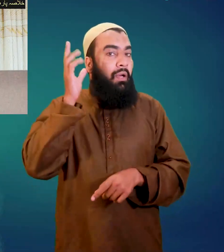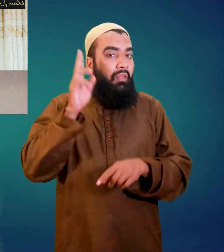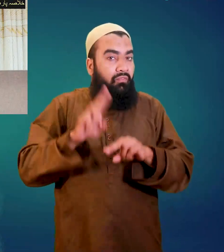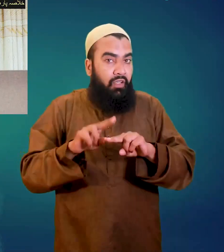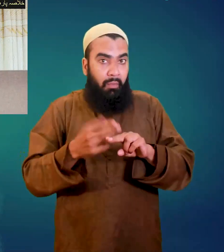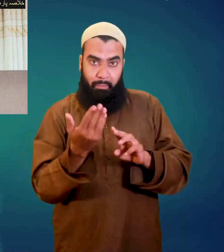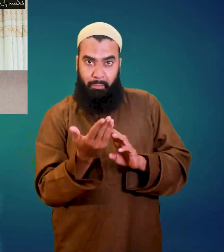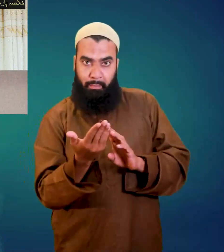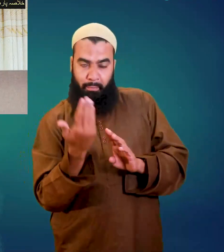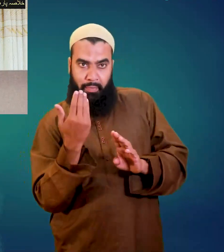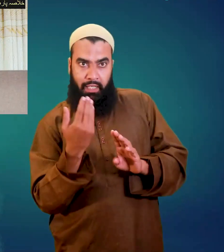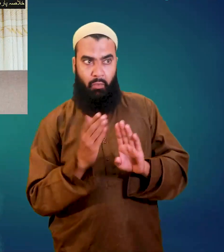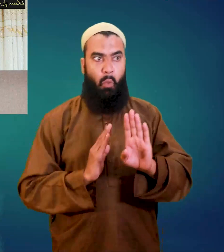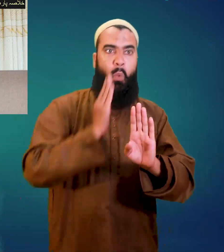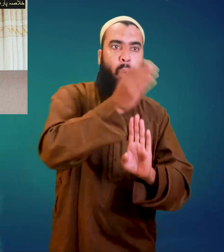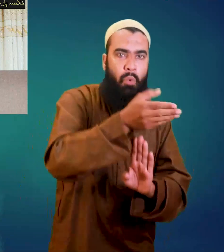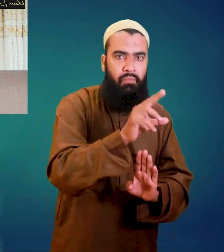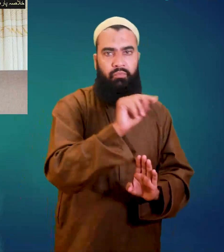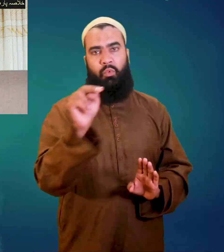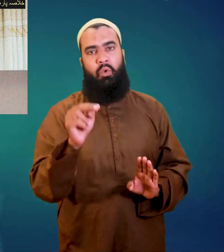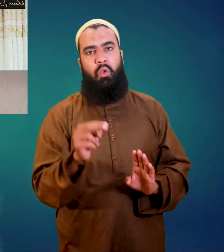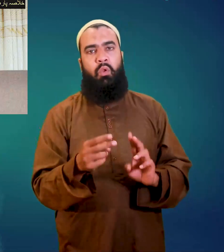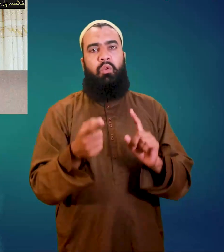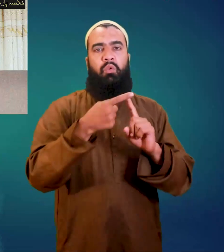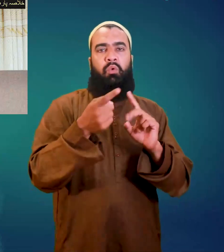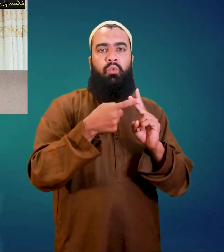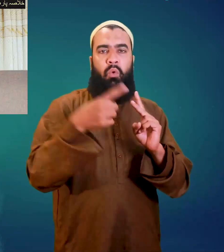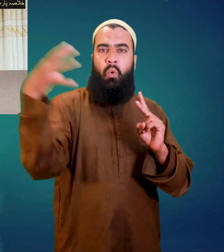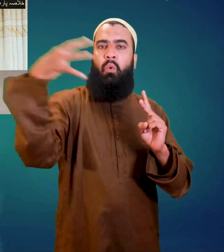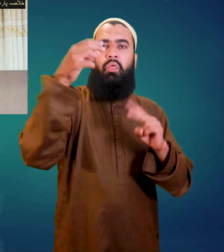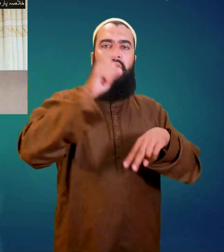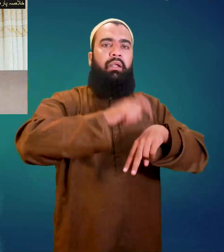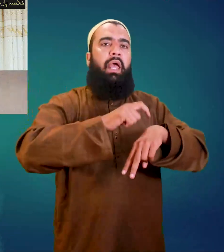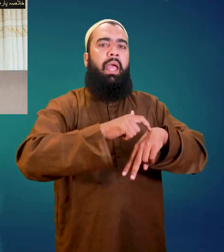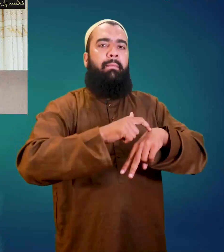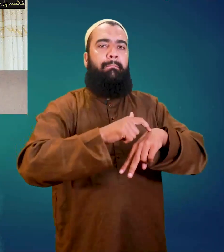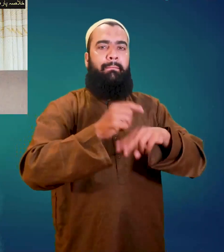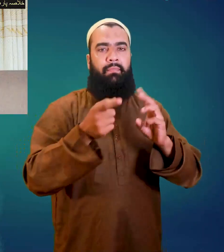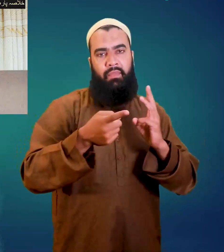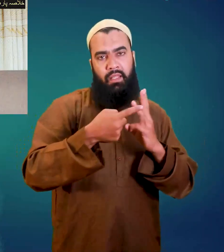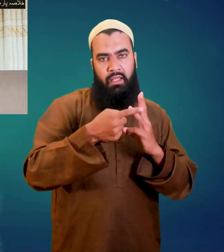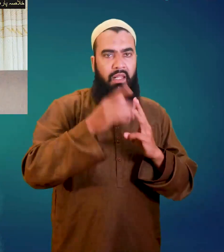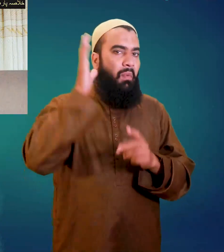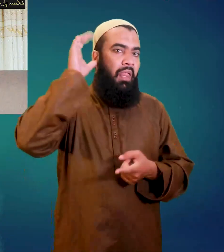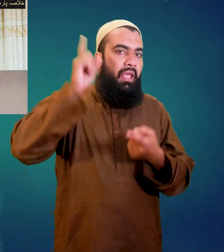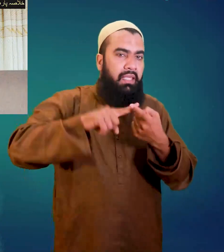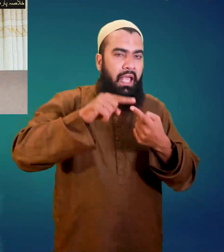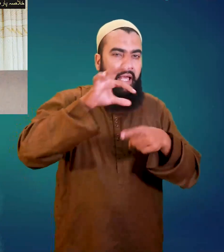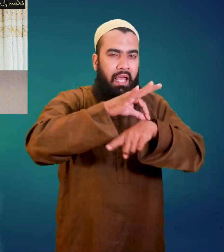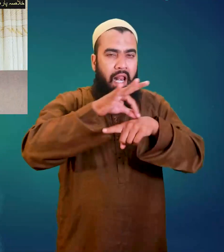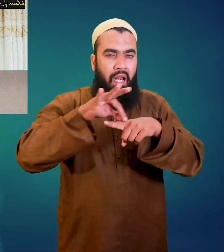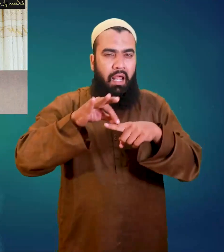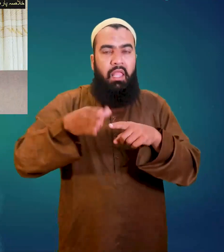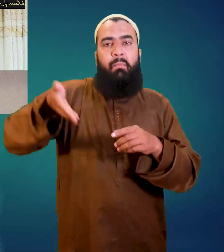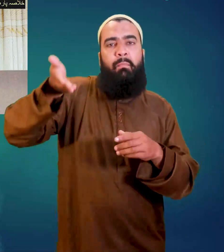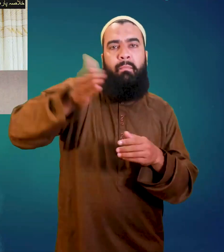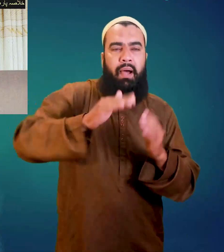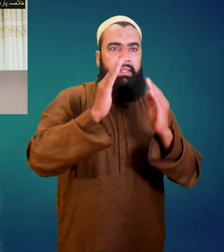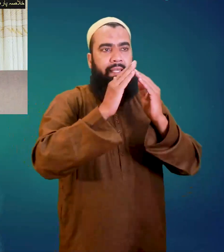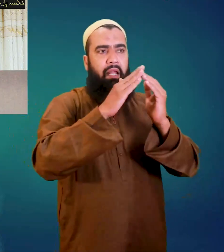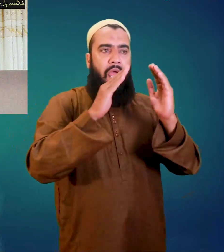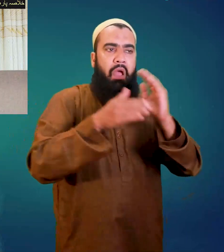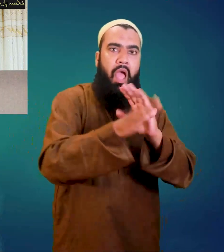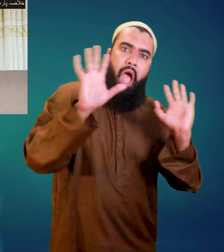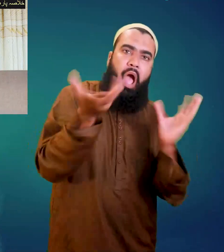میں، نمبر 3 عشاء کی نماز کے بعد۔ چونکہ یہ اوقات آرام کے اور گھر کے اندر رہنے سہنے کے ہوتے